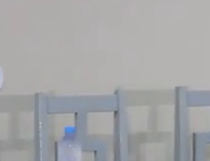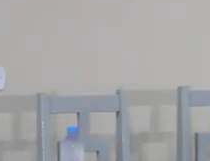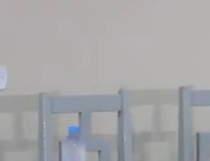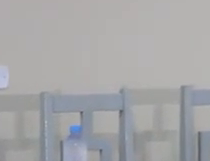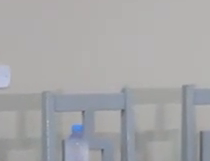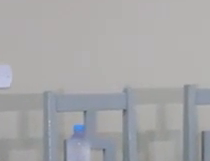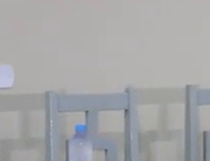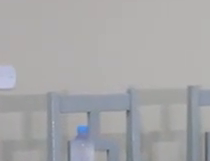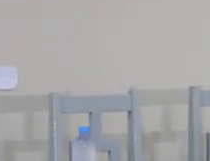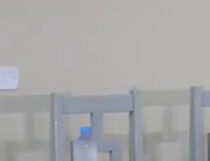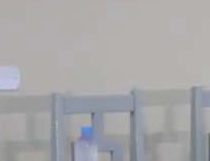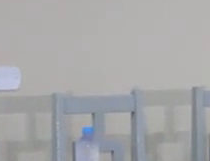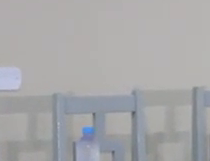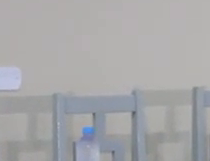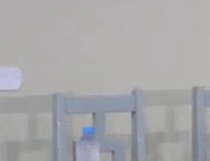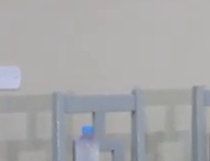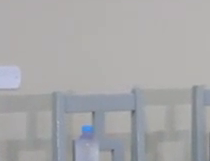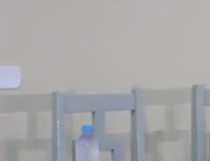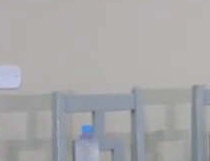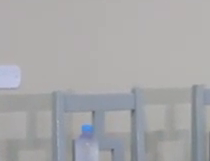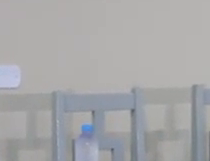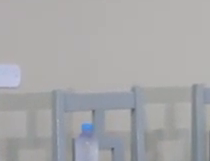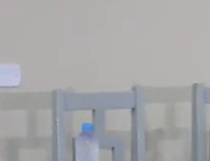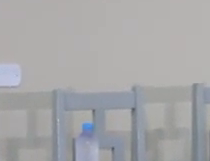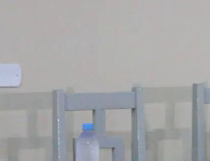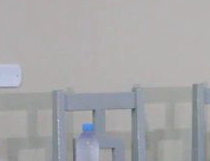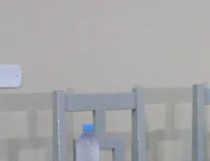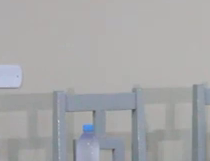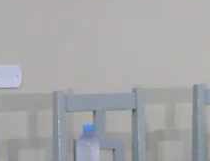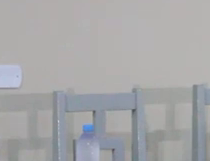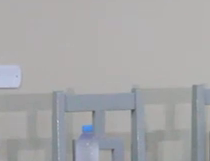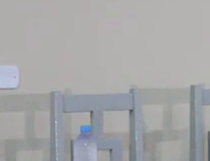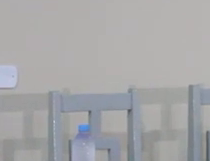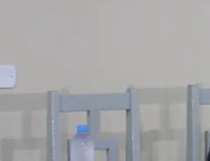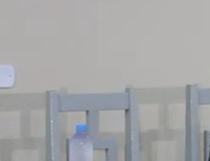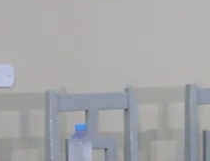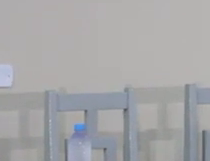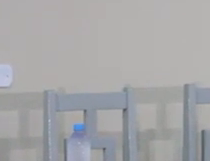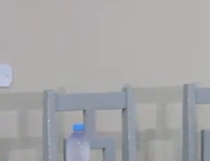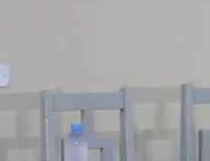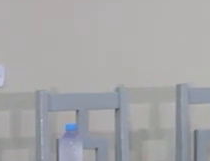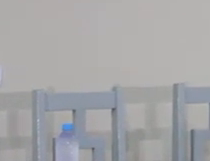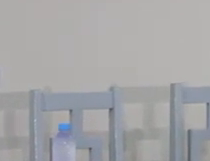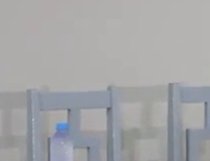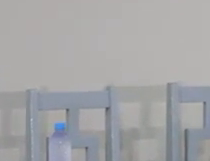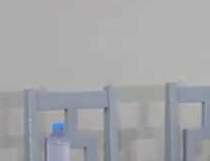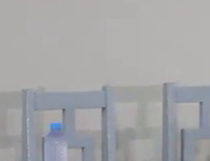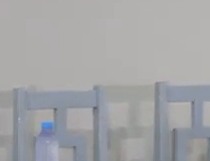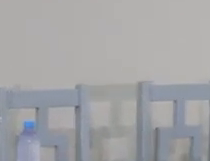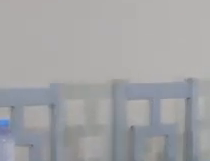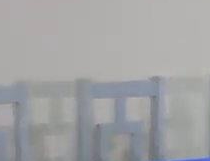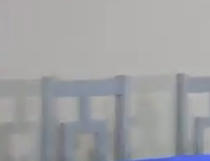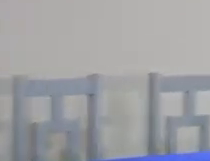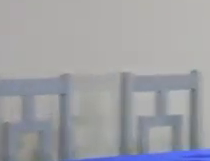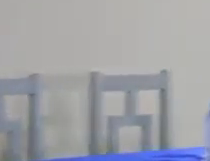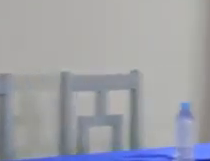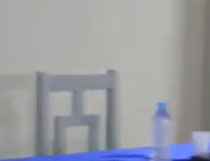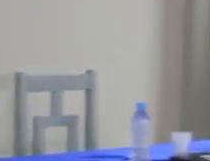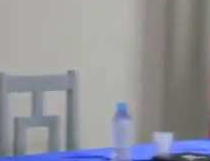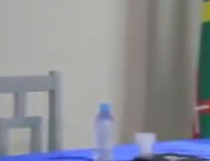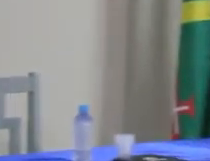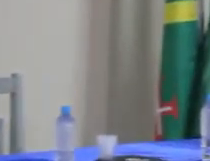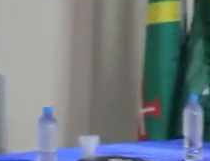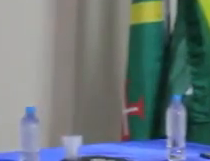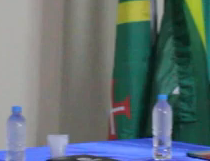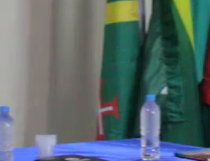valor histórico, cultural e artístico. São três livros-tombo. E quiseram fazer uma